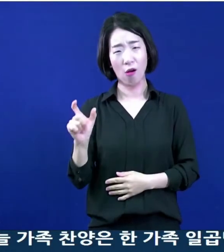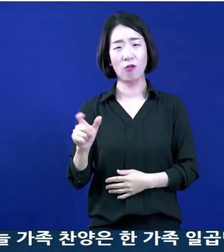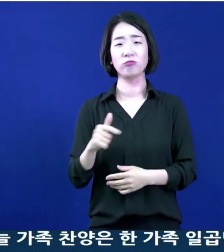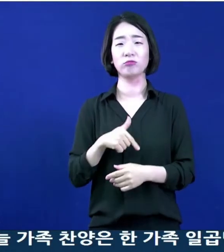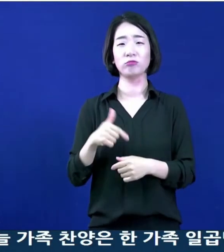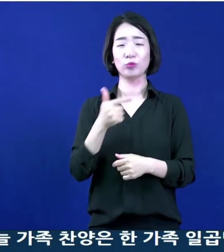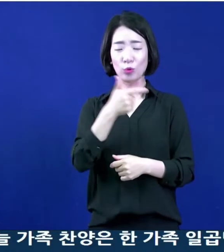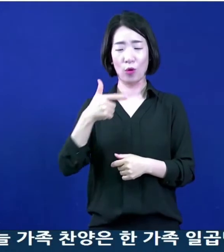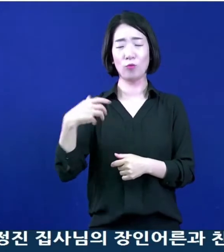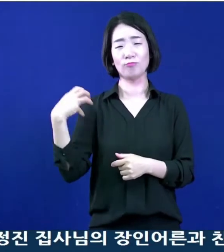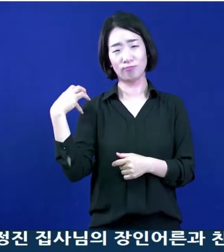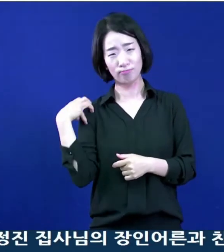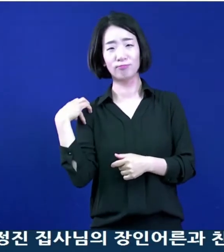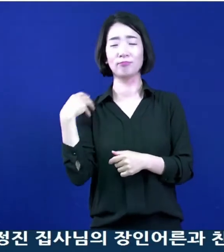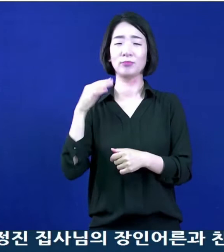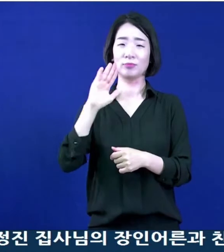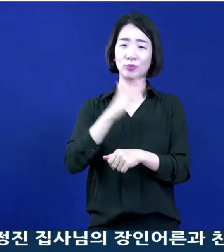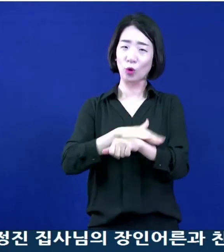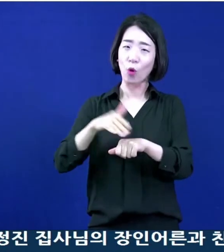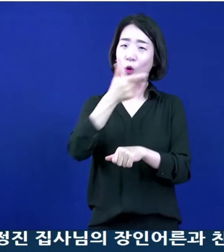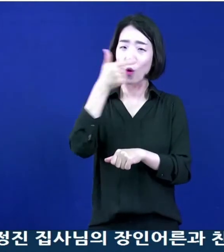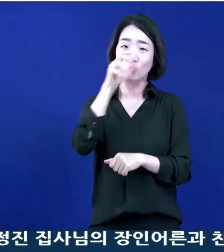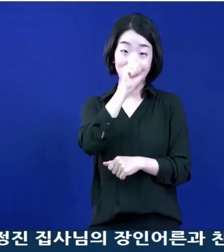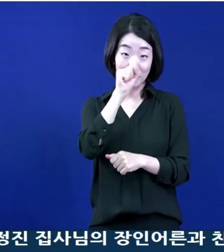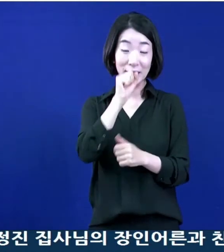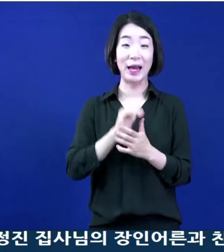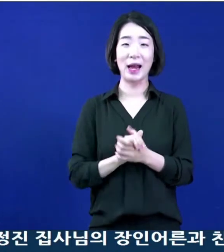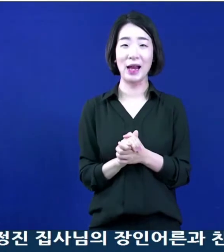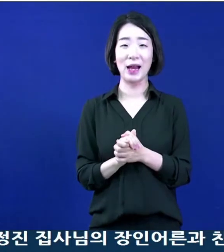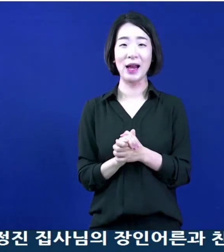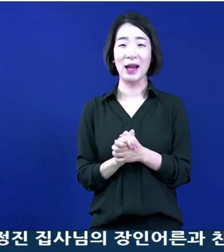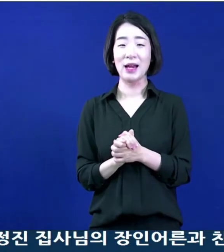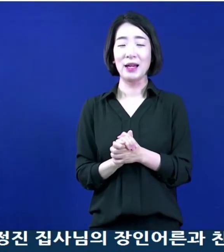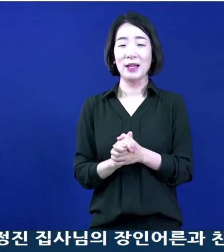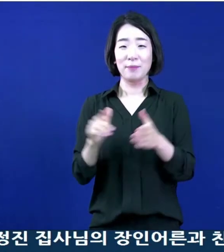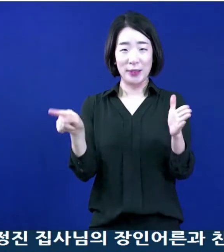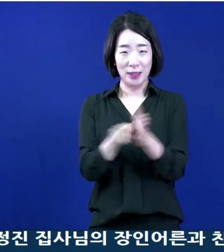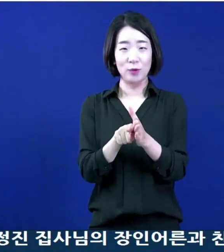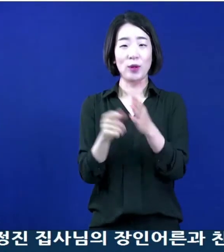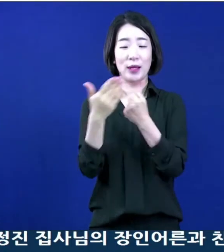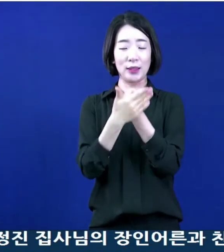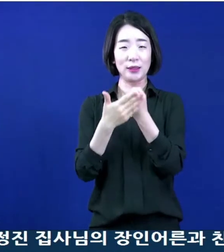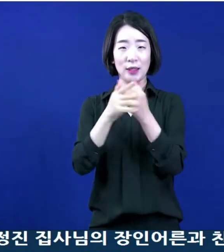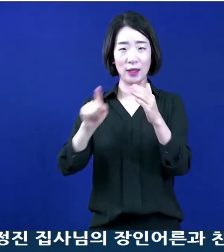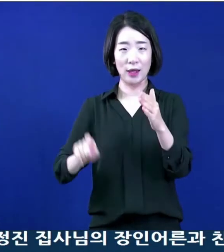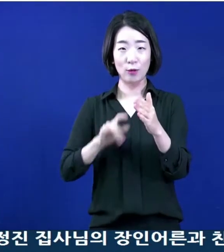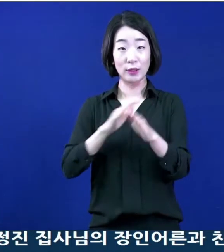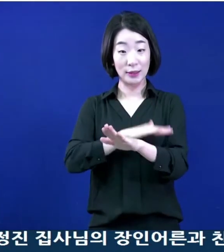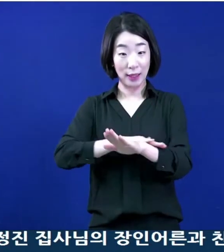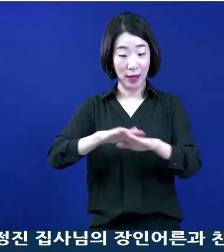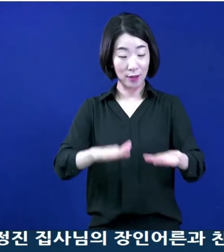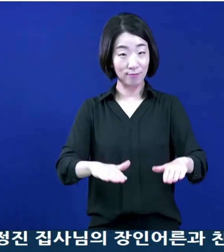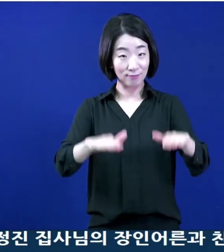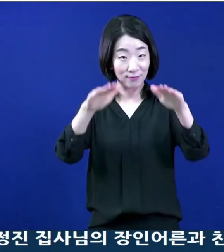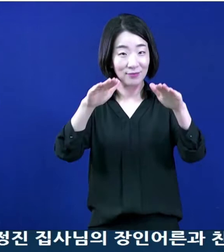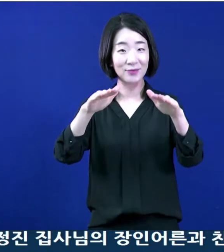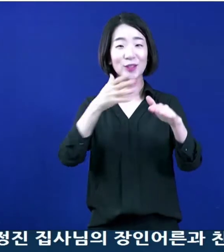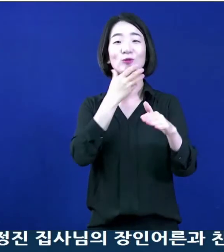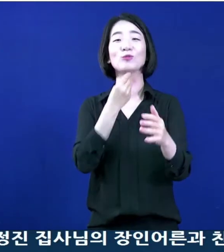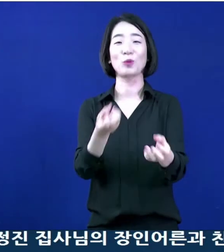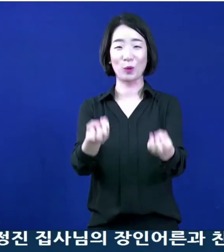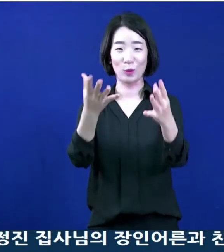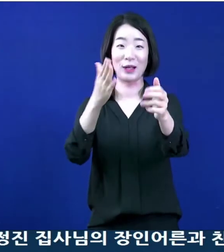얼마나 멋있는지 축복입니다. 계속적으로 믿음과 은혜 가운데 잘 자랄 수 있기를